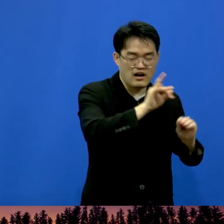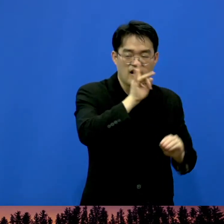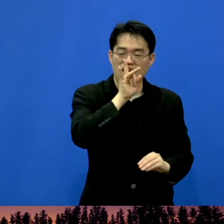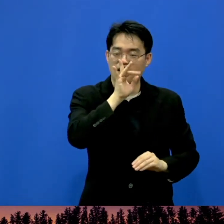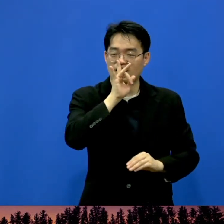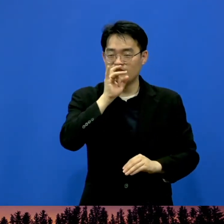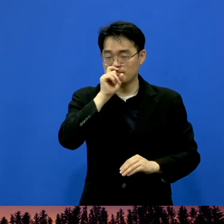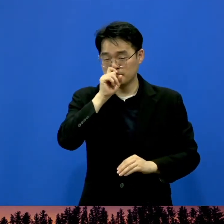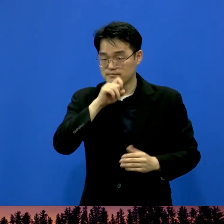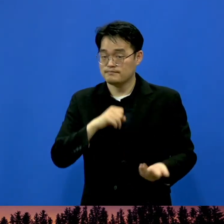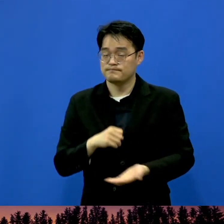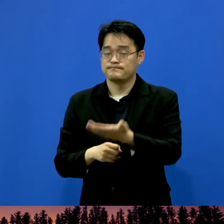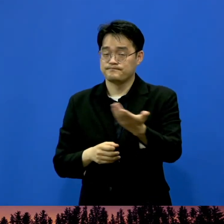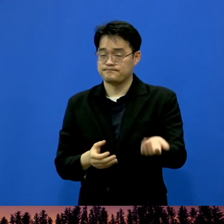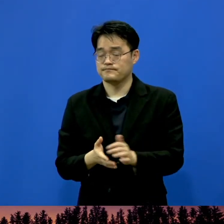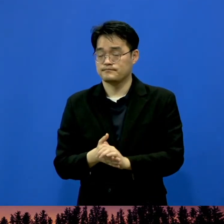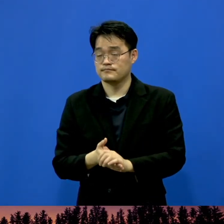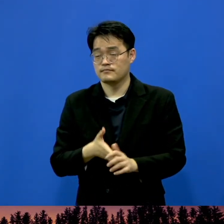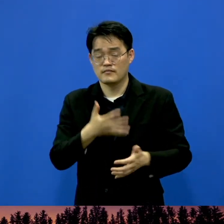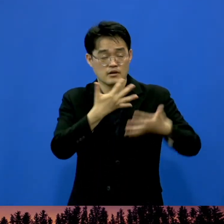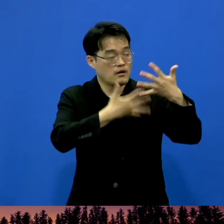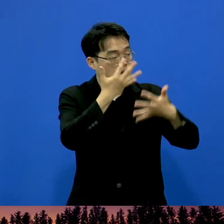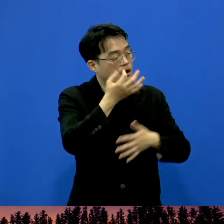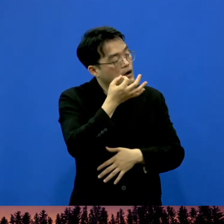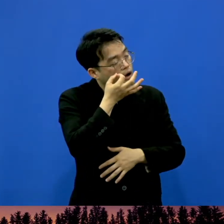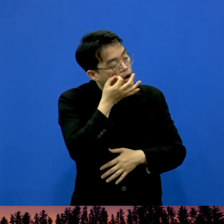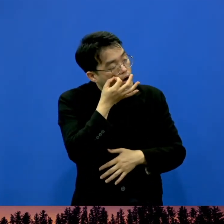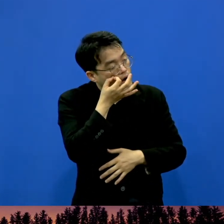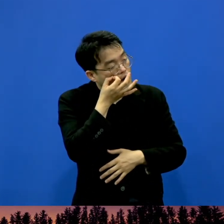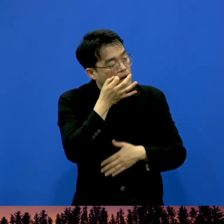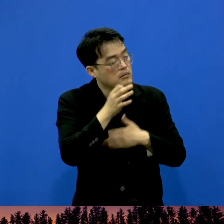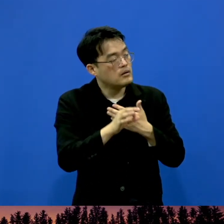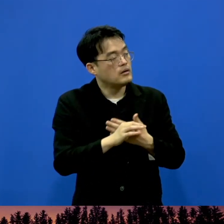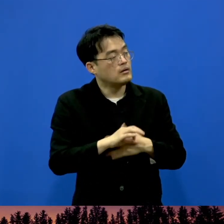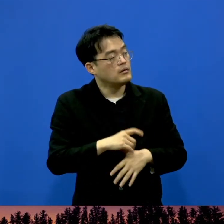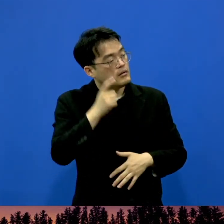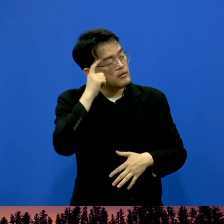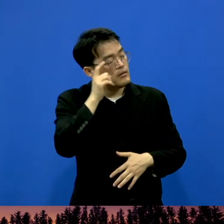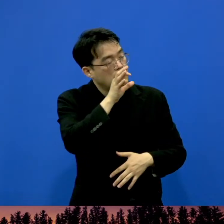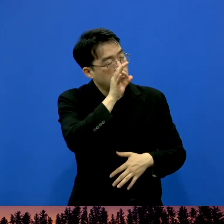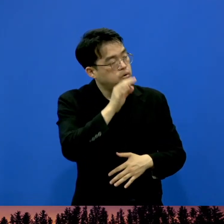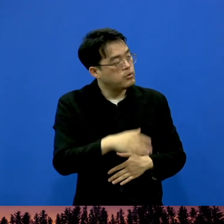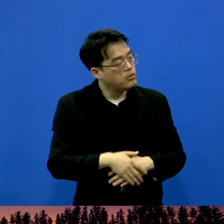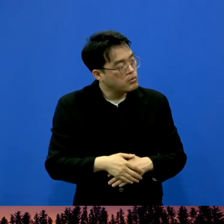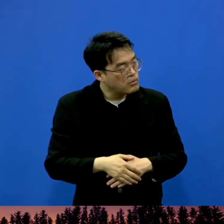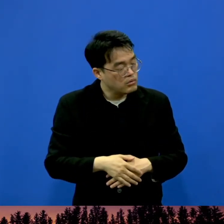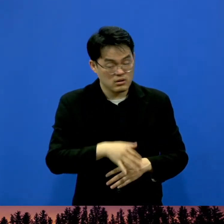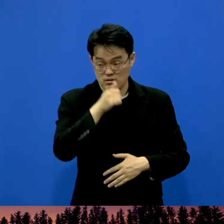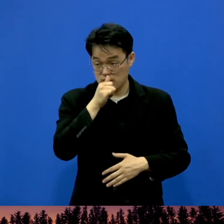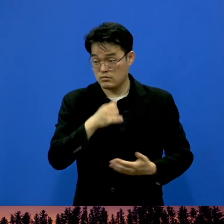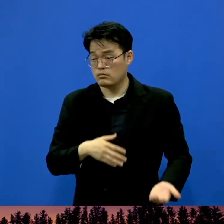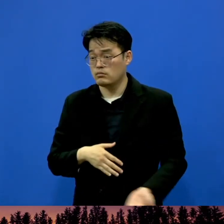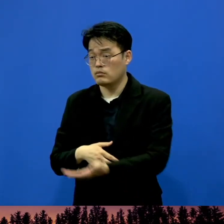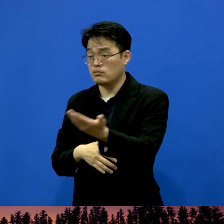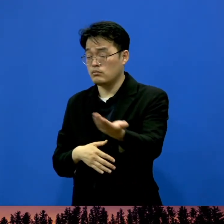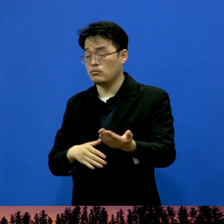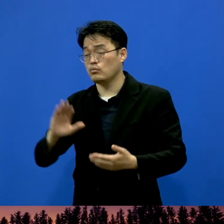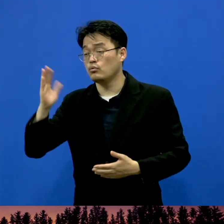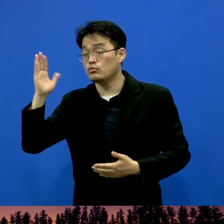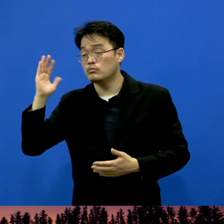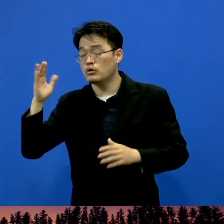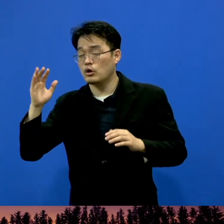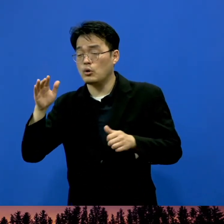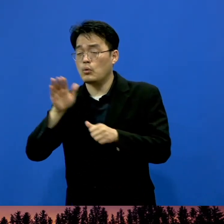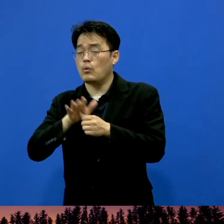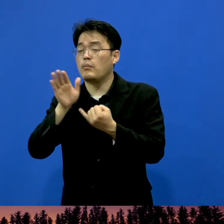이렇게 여러분 오늘 이 영상을 계속 보면요 멍해지는 거예요. 멍해지는. 요즘 꼬마들도 그래요. 2살짜리 베이비인데요.